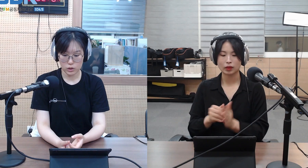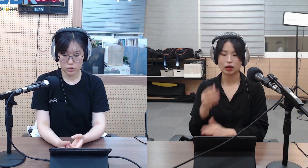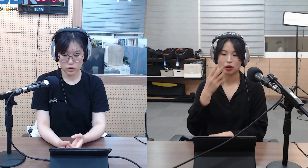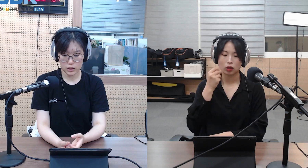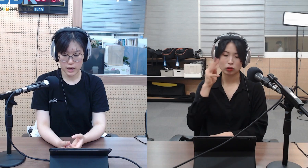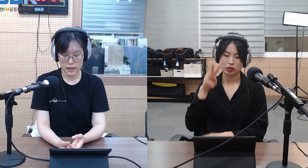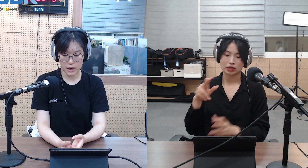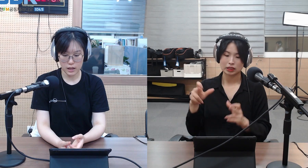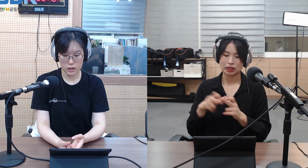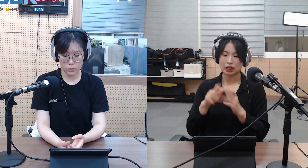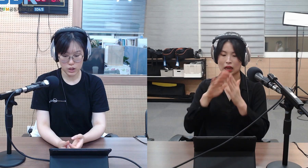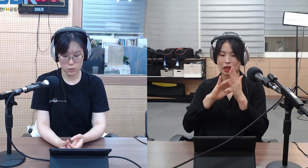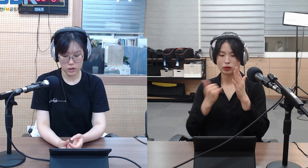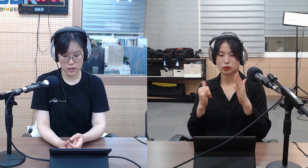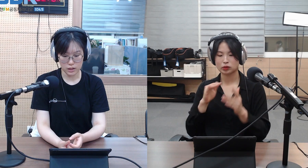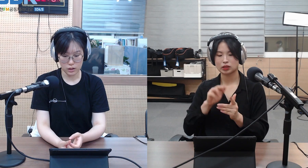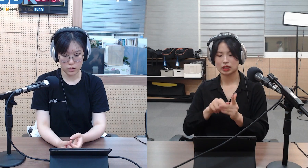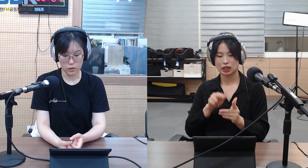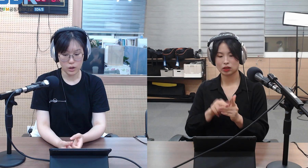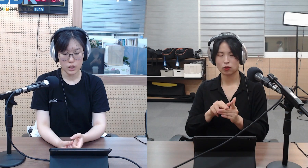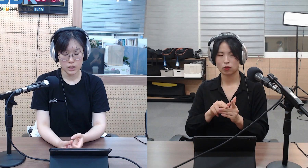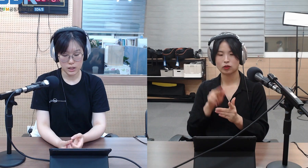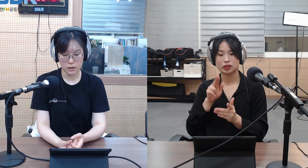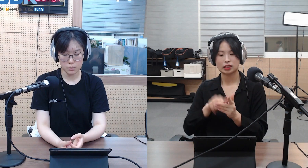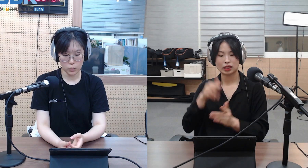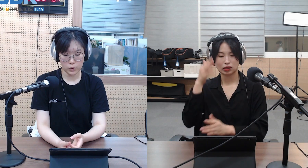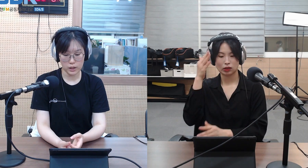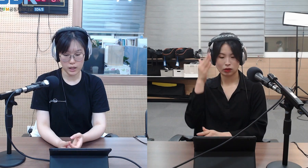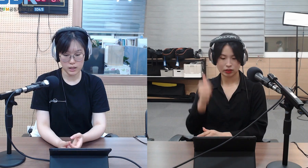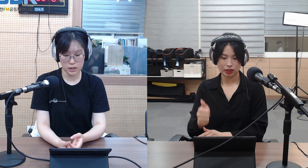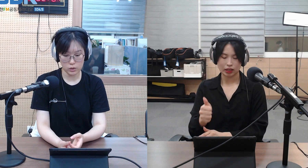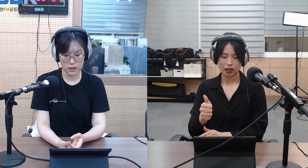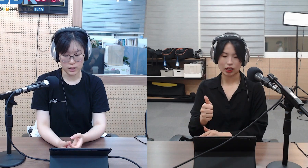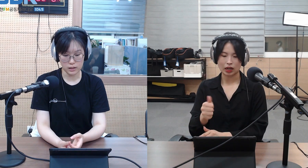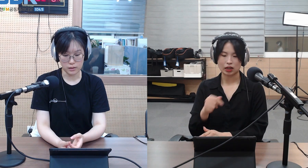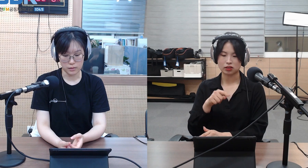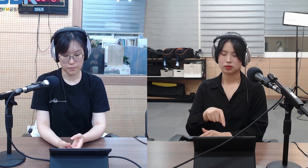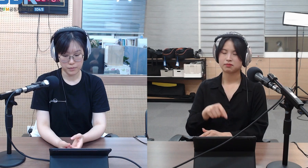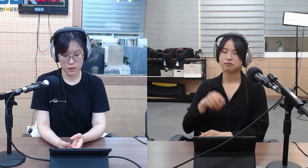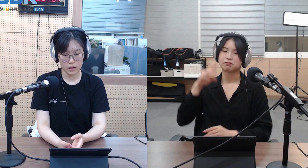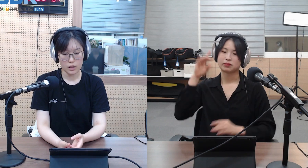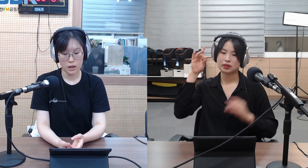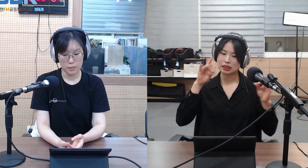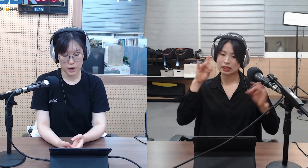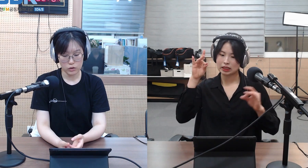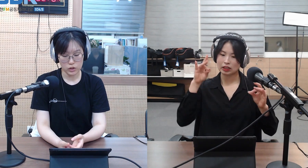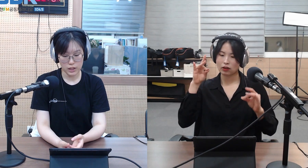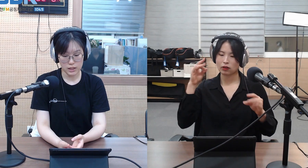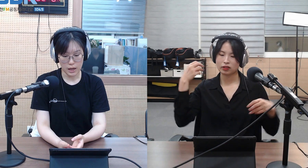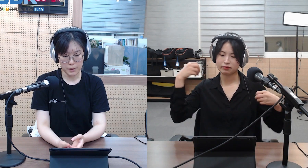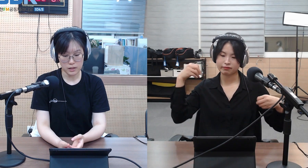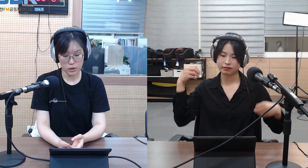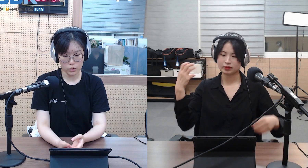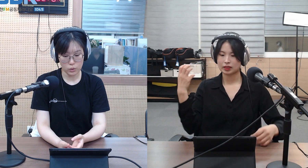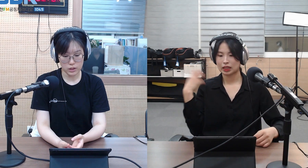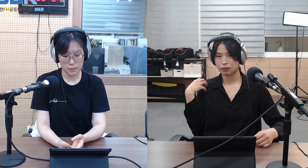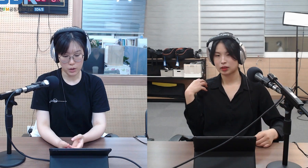옥천군 장애인 가족 지원센터 신봉기 센터장은 배우들이 자발적으로